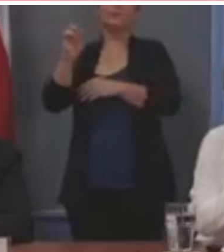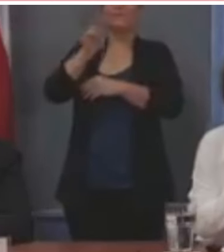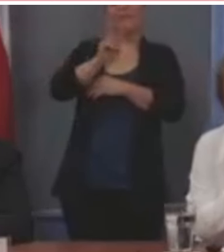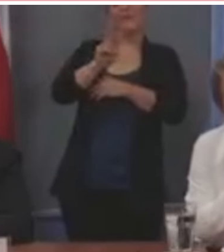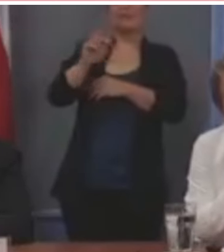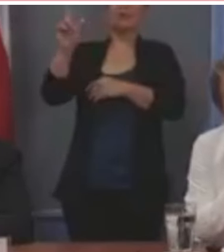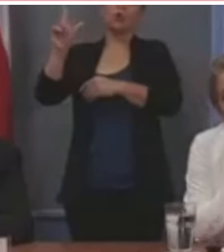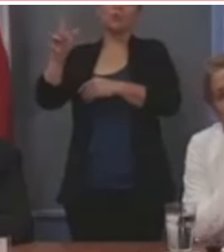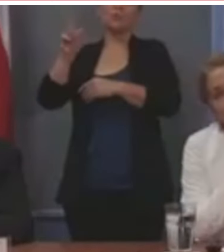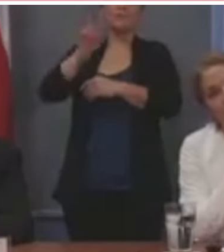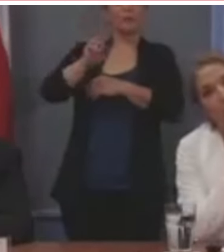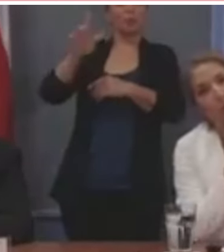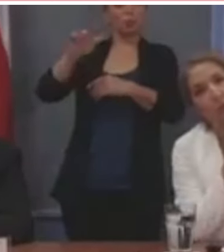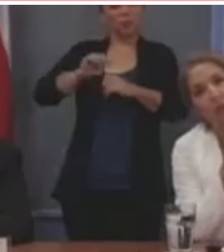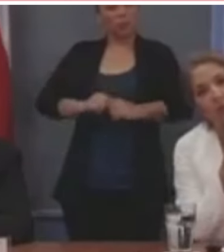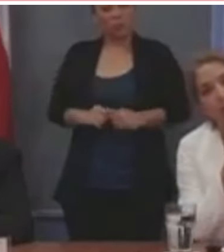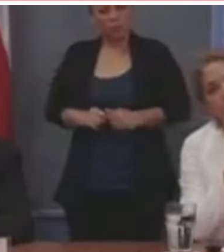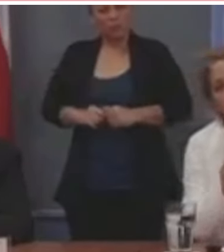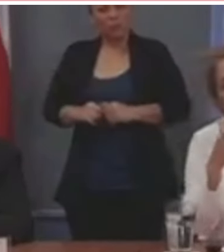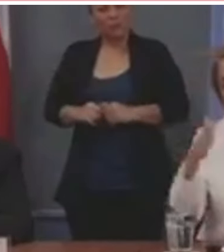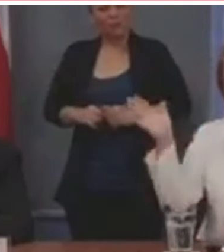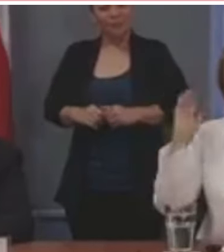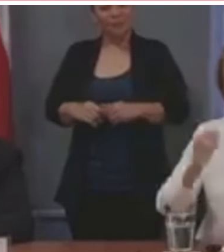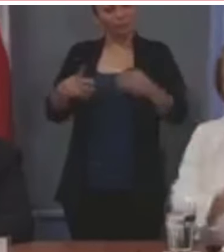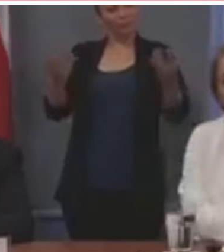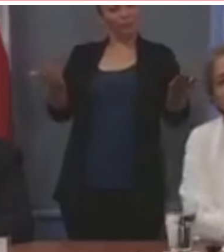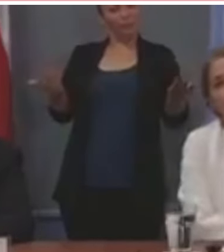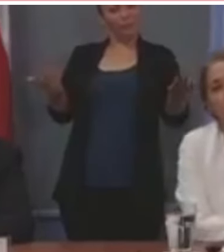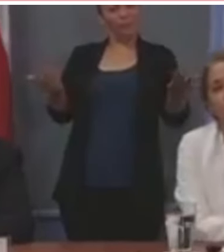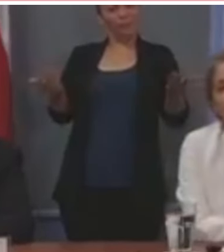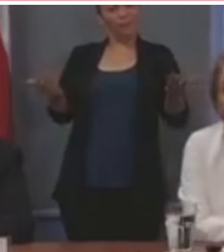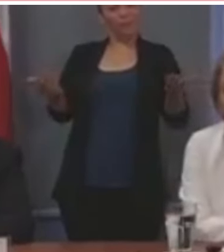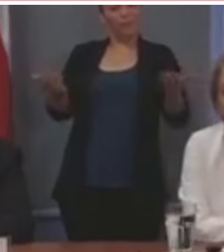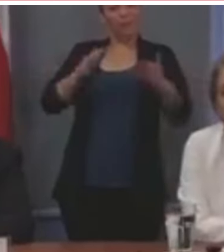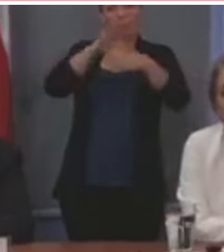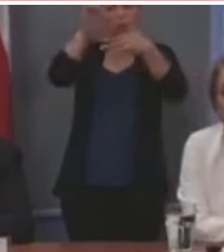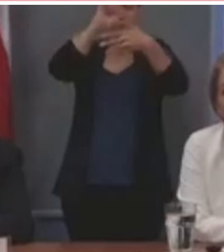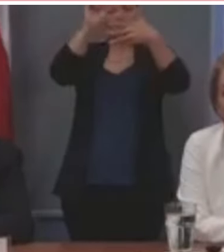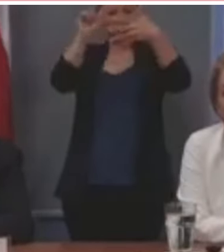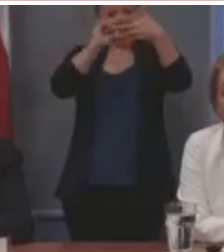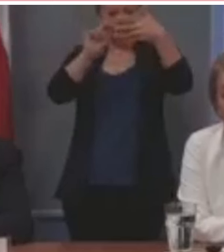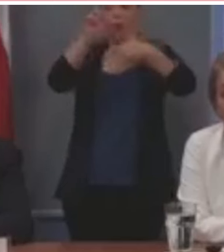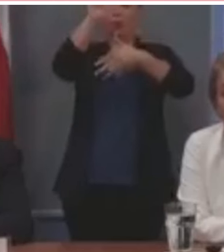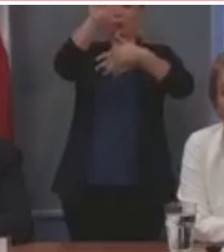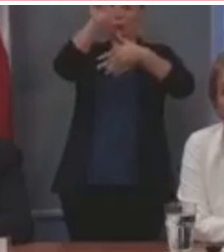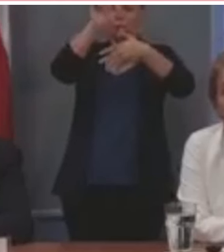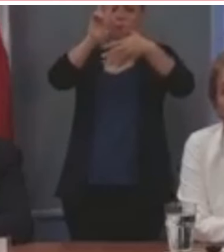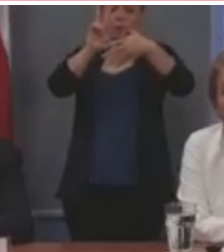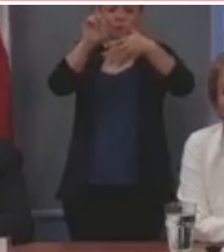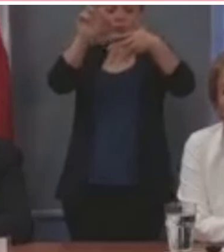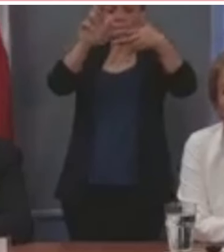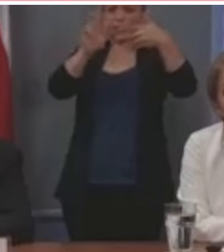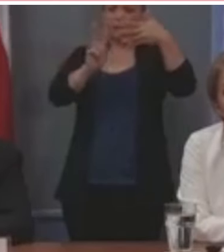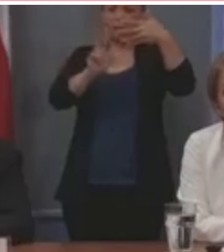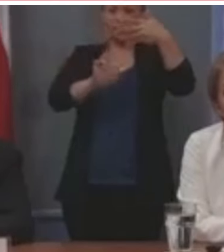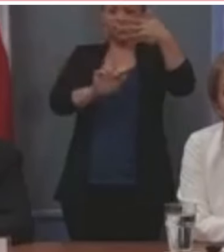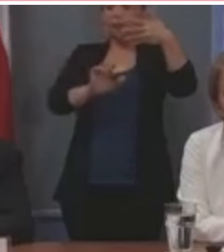¿Y qué pasa cuando usted pierde viernes o lunes de todas las semanas del año? Pierde la continuidad